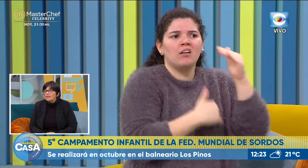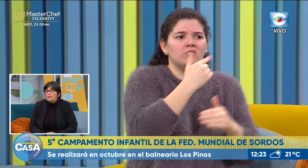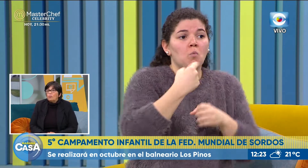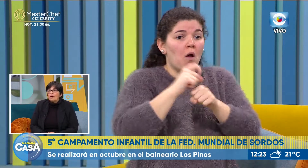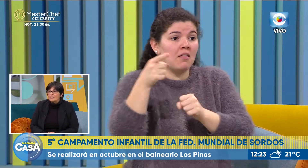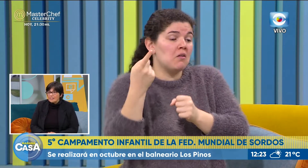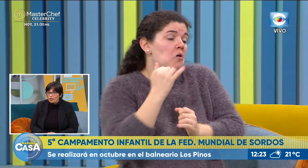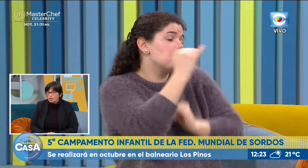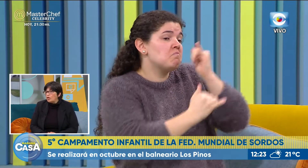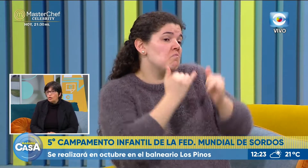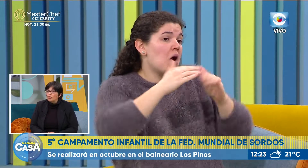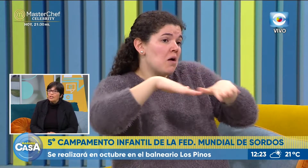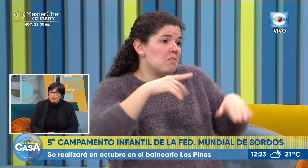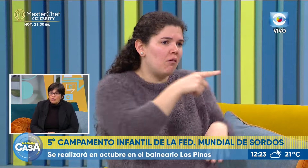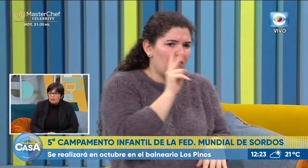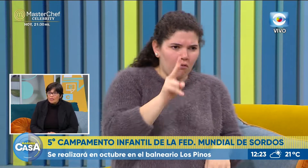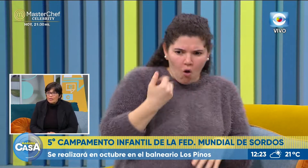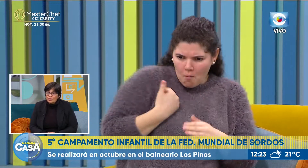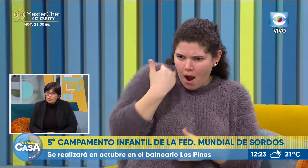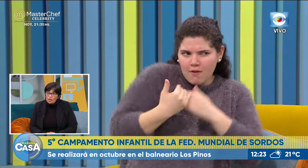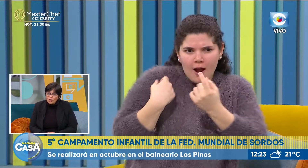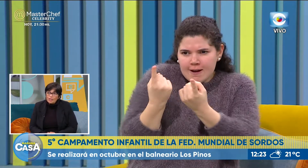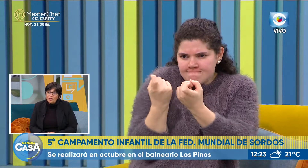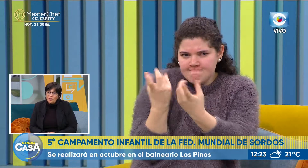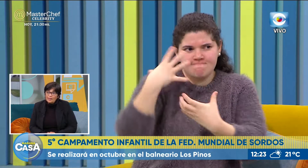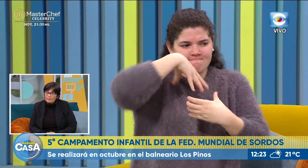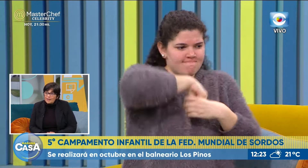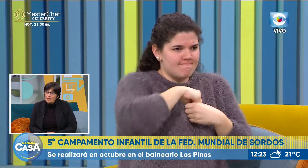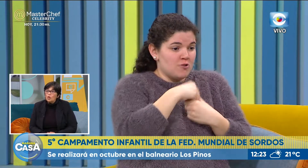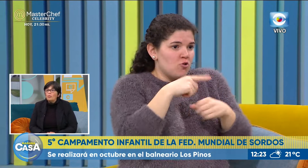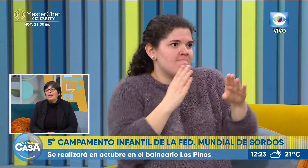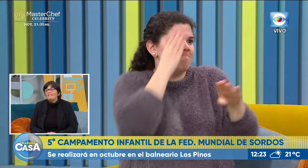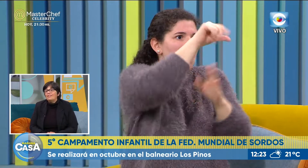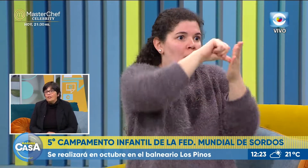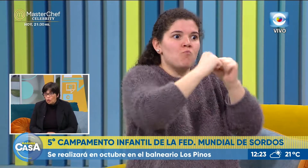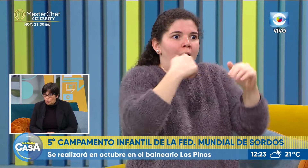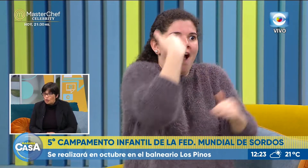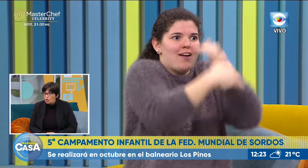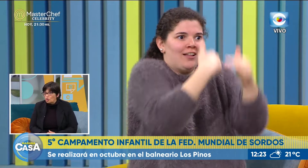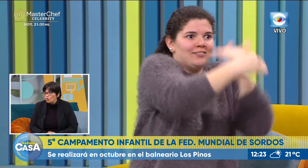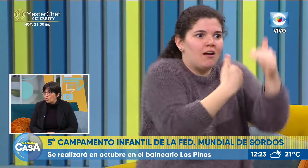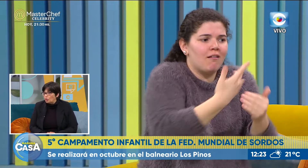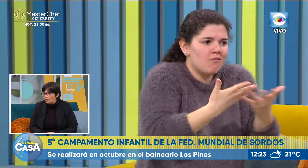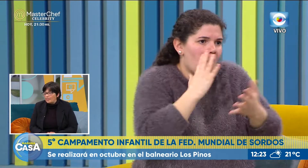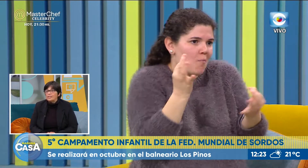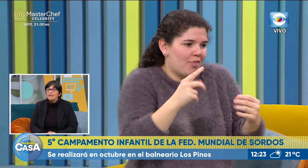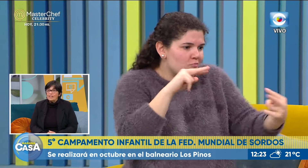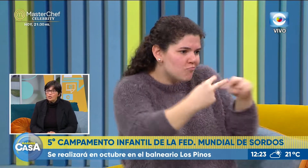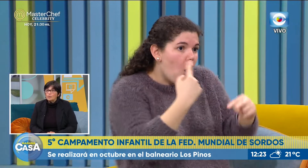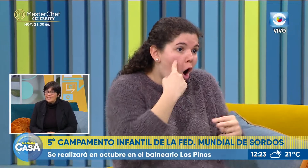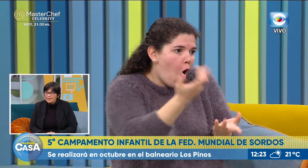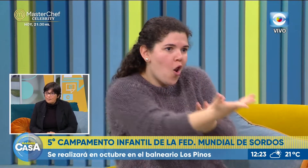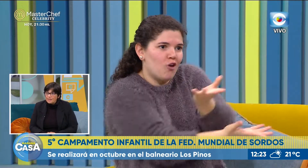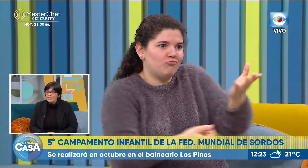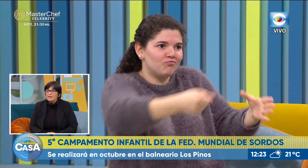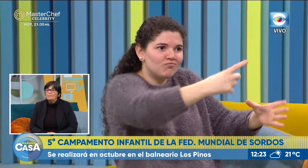venir que están muy avanzados y hay otros que no. Entonces, los niños van a ver cómo es la vida de otros niños sordos en otros países y